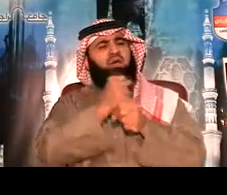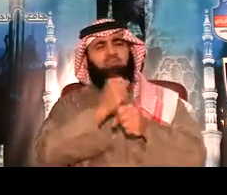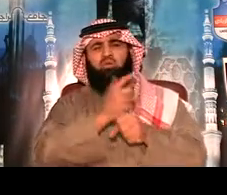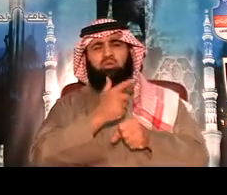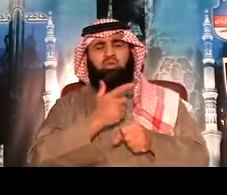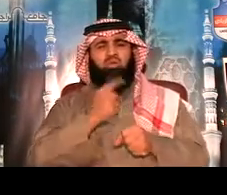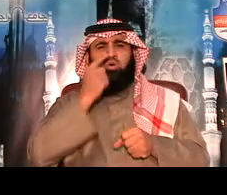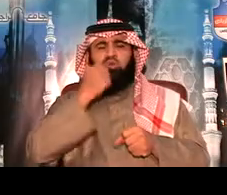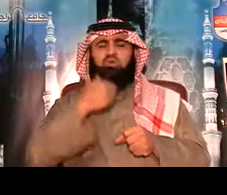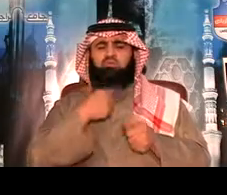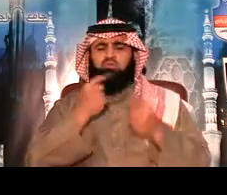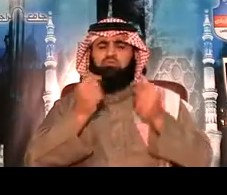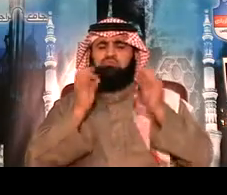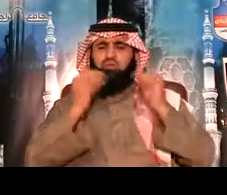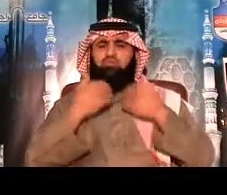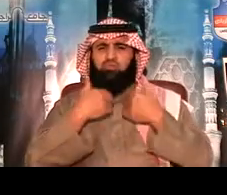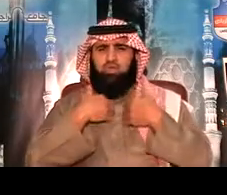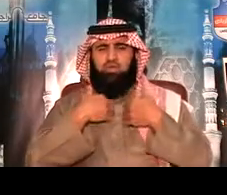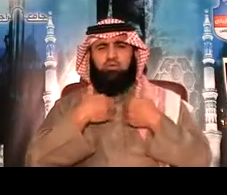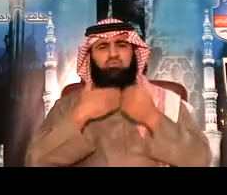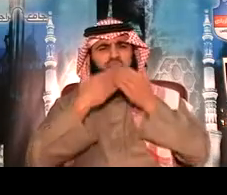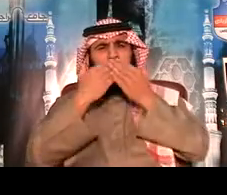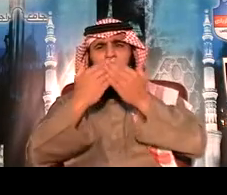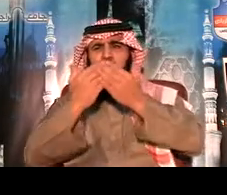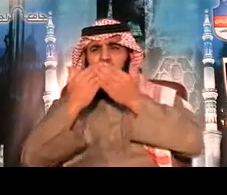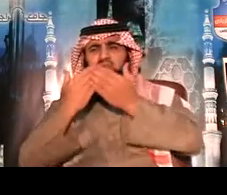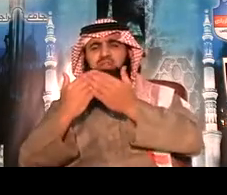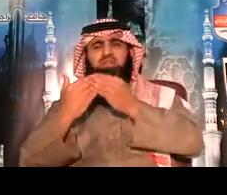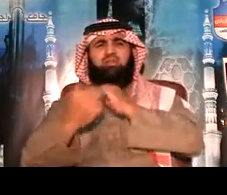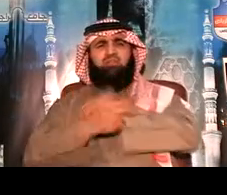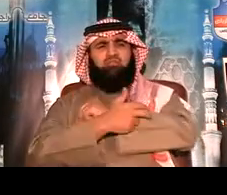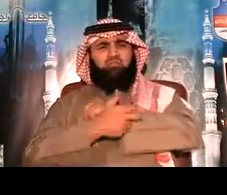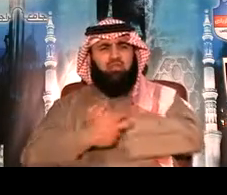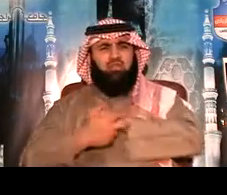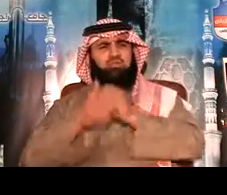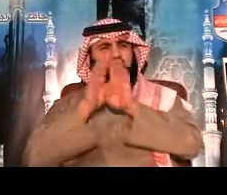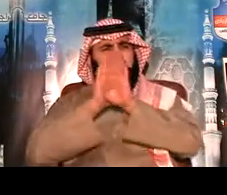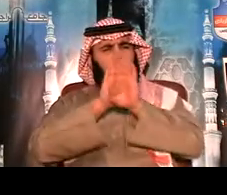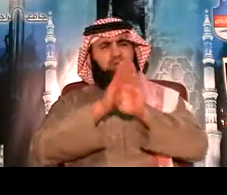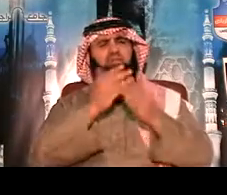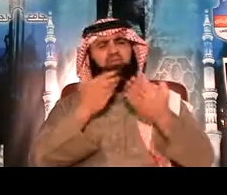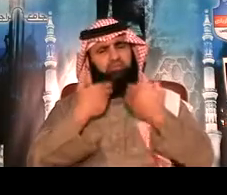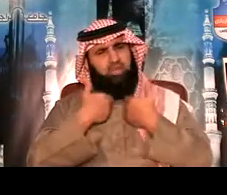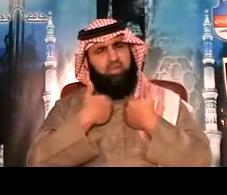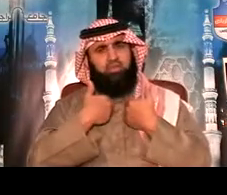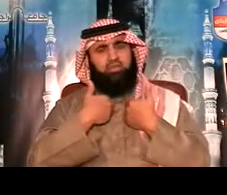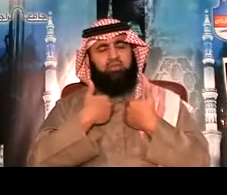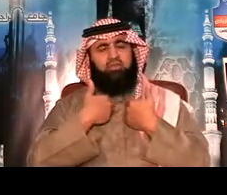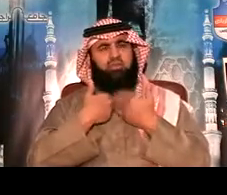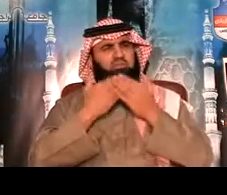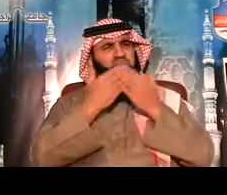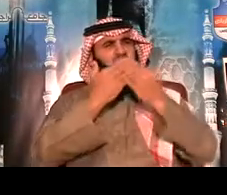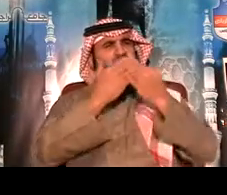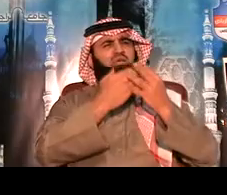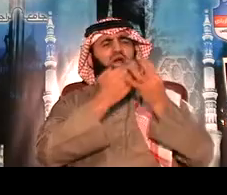فما عملت فيها؟ قال: ما تركت من سبيل تحب أن ينفق فيها إلا أنفقت فيها لك.